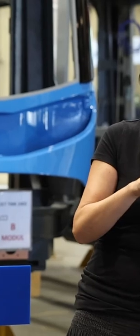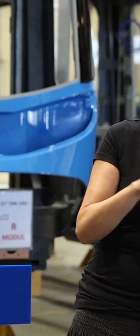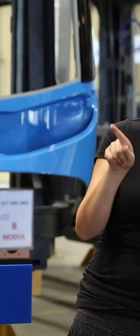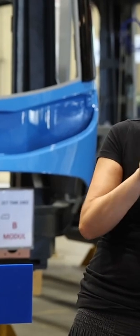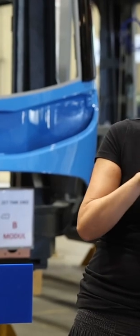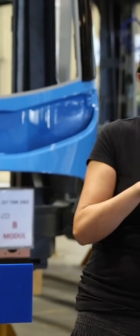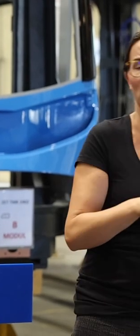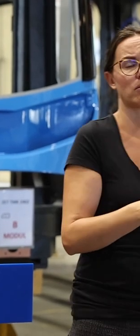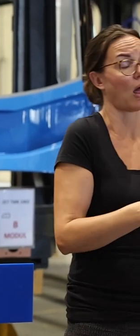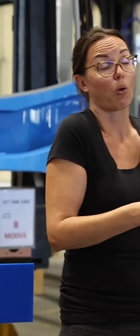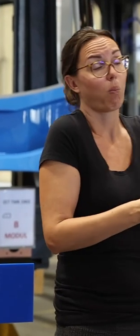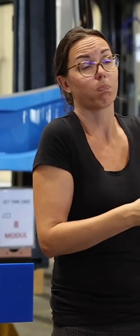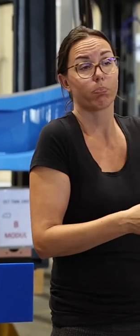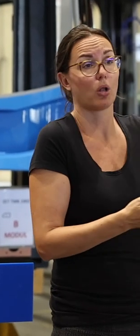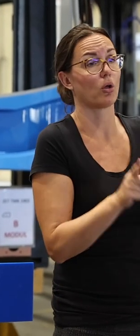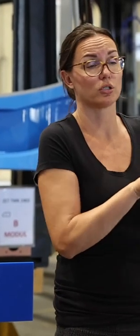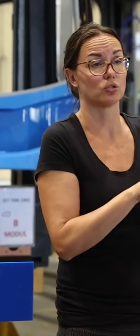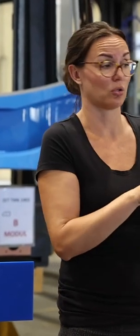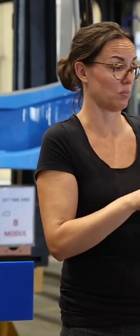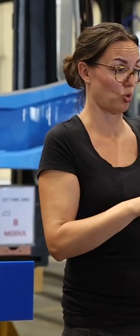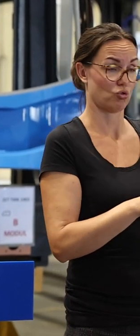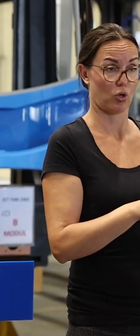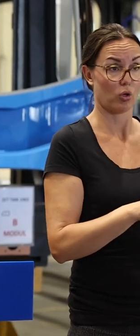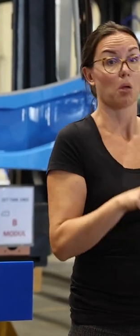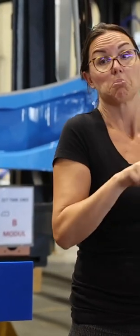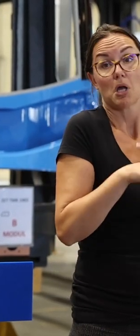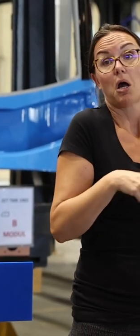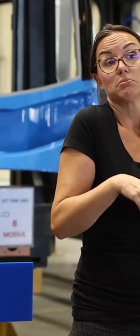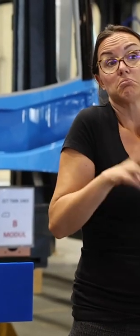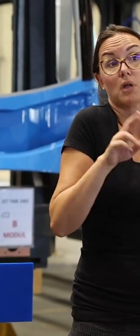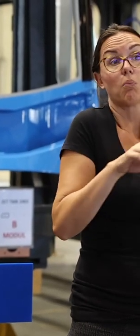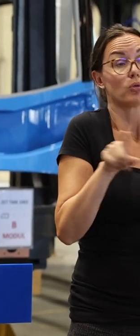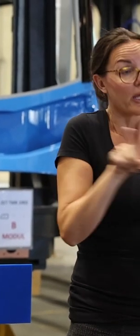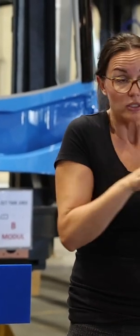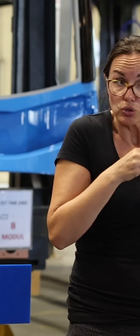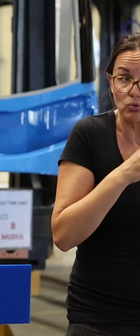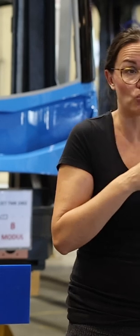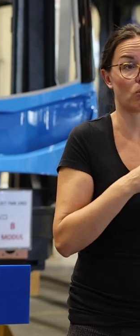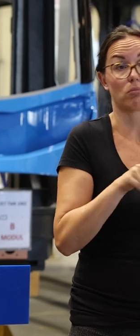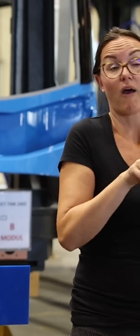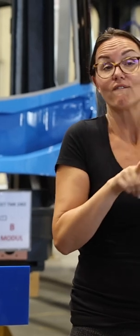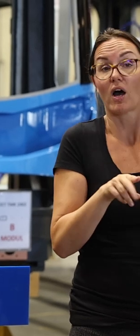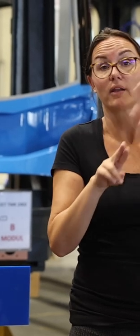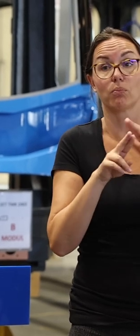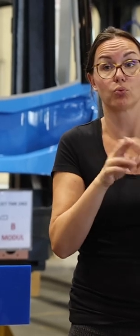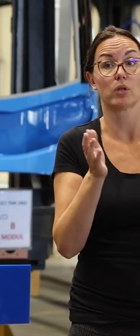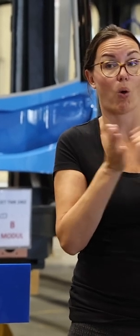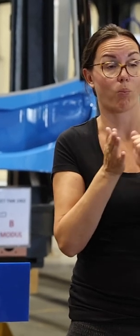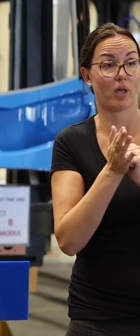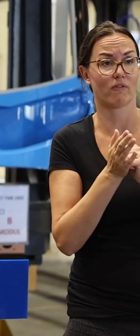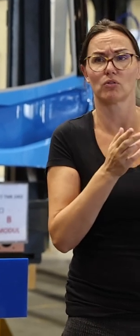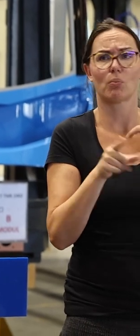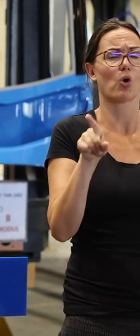Sada je tako uvijek bilo. Znači, do sada u ovoj prošloj plinskoj godini, očekujem da će tako biti u subvencijama koje će vlada objaviti, su se jednako